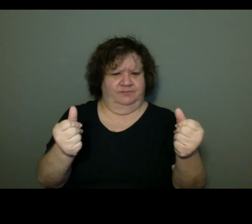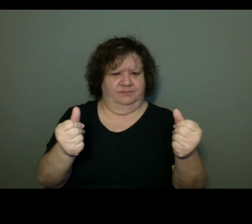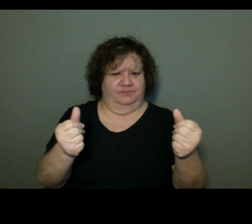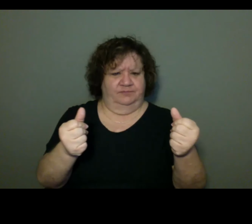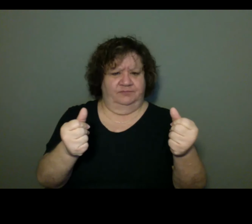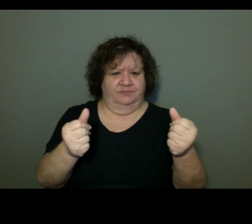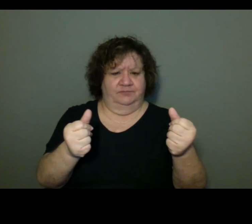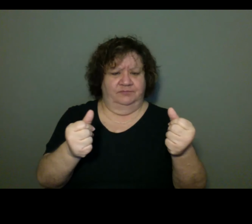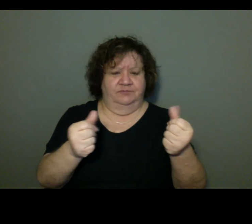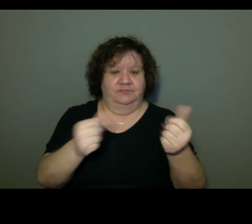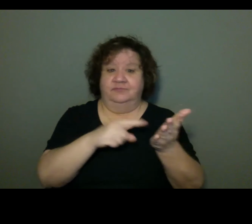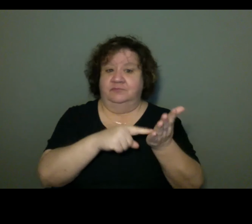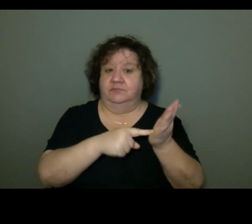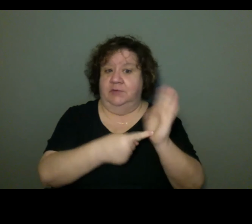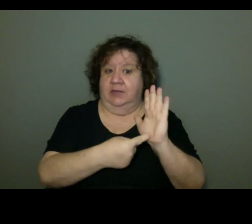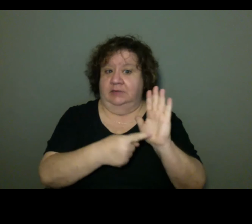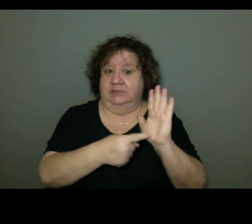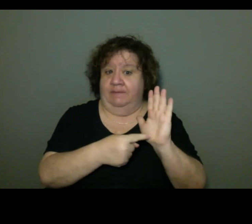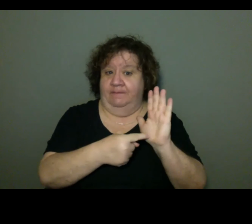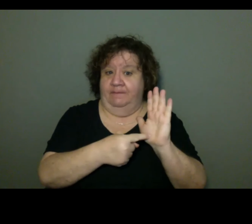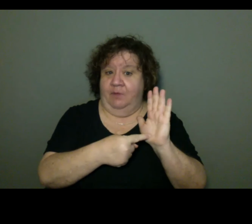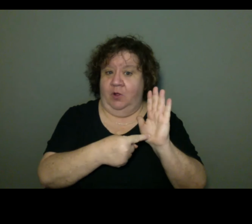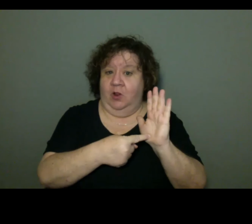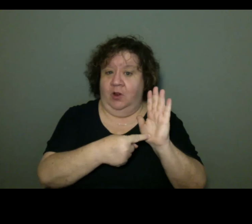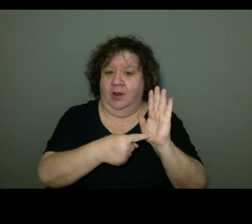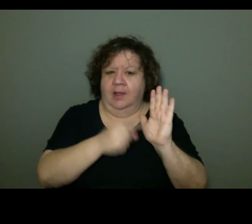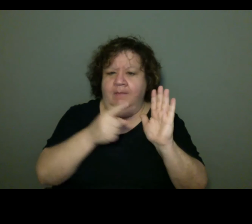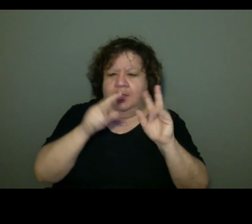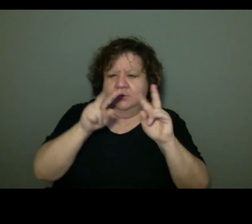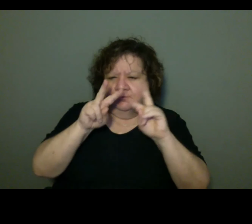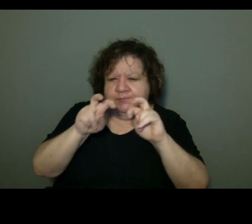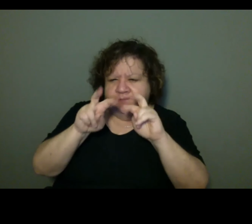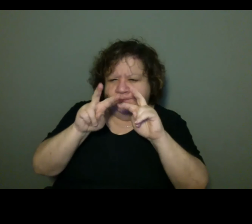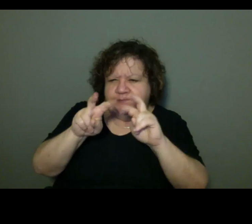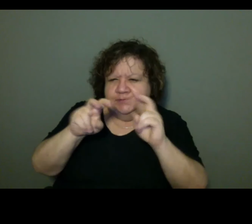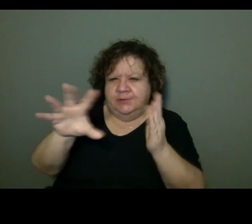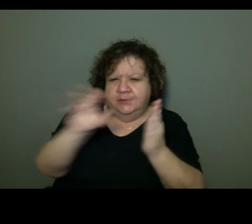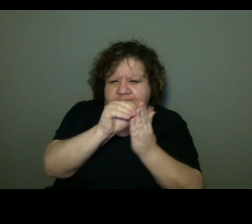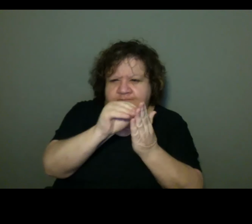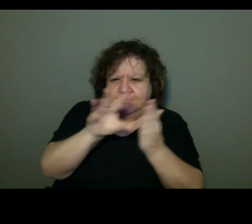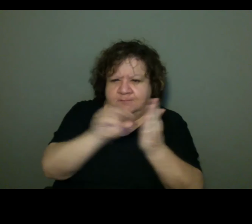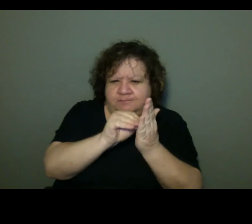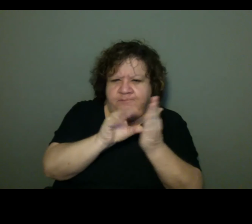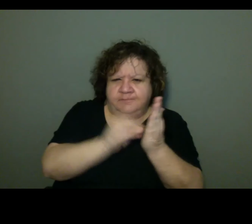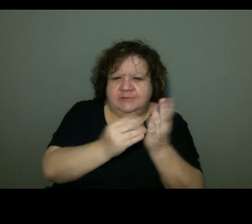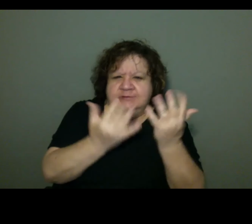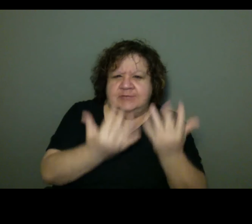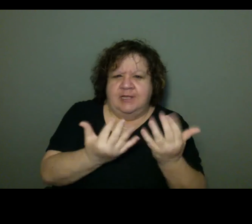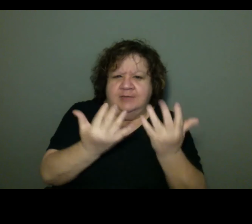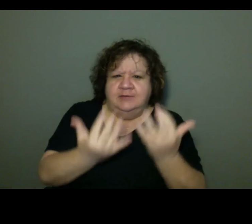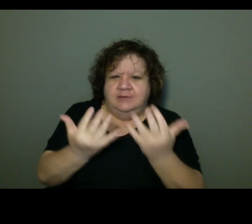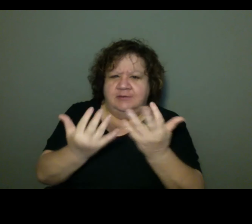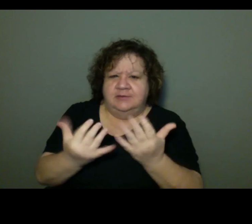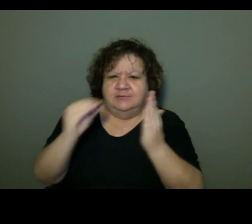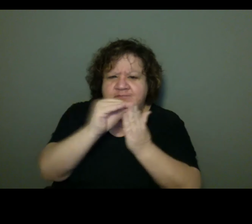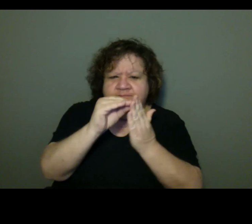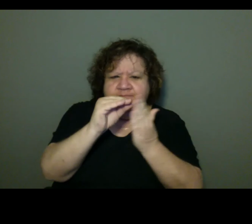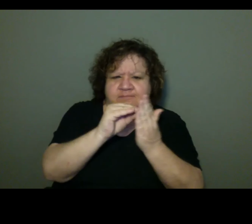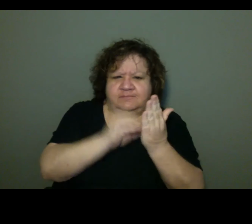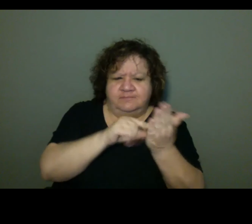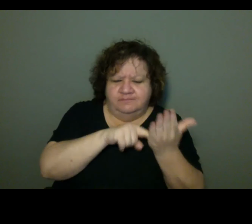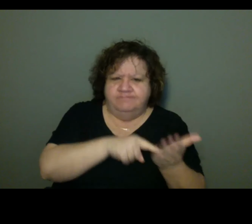el hecho de hacer una lista de las instituciones de acogida u orfanatos para evitar la